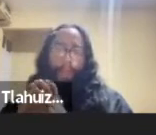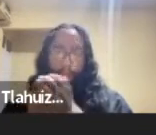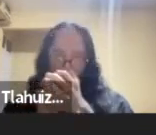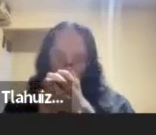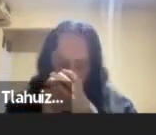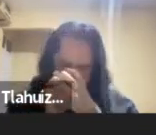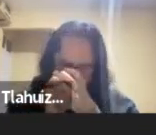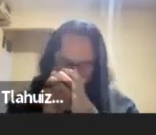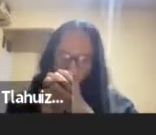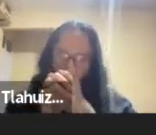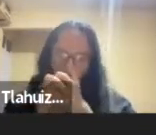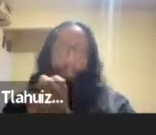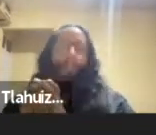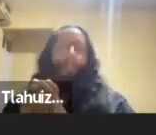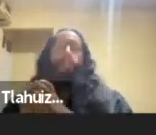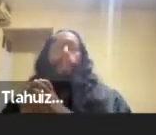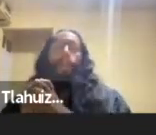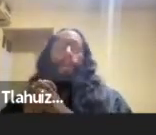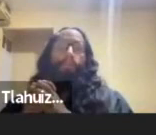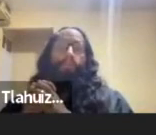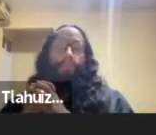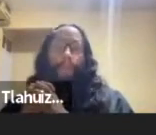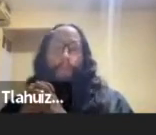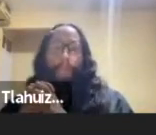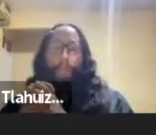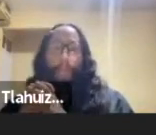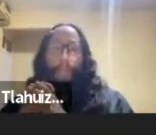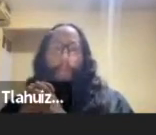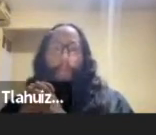que se movió para